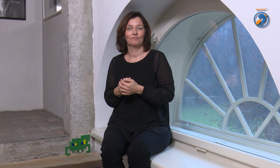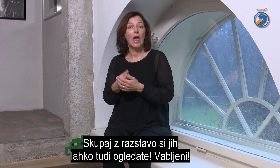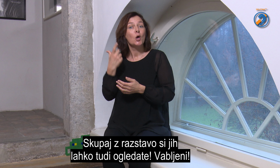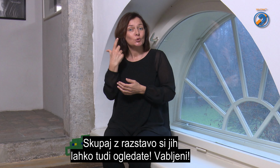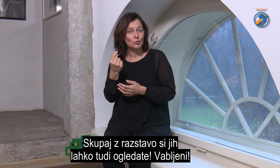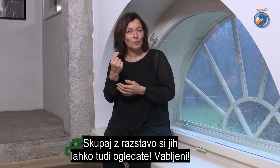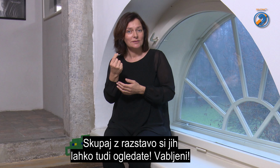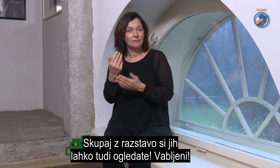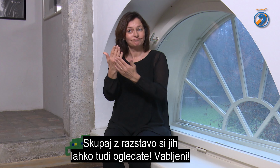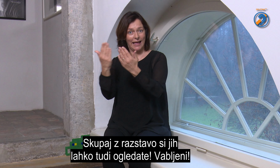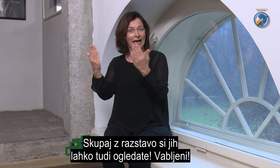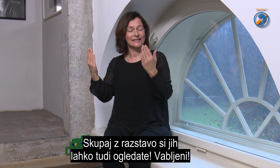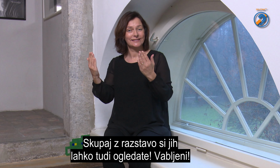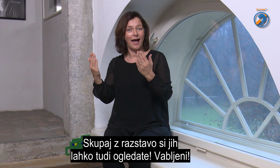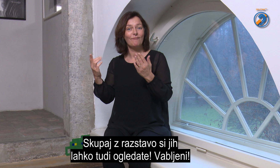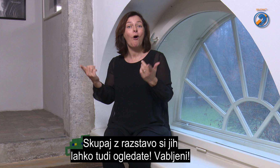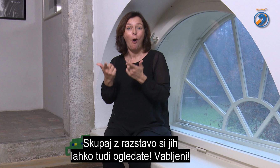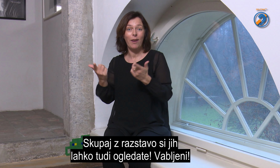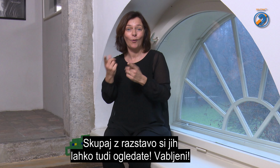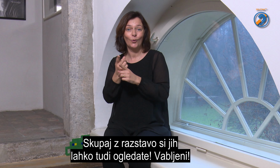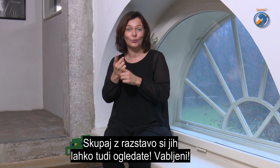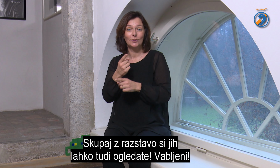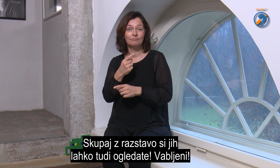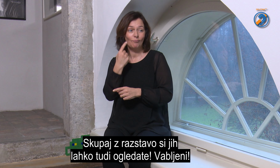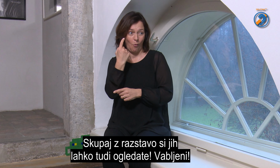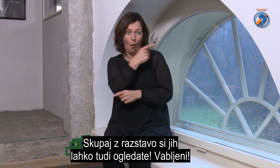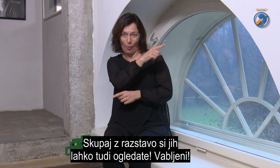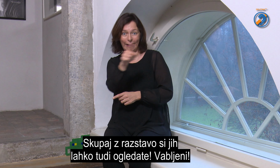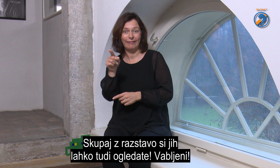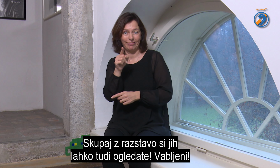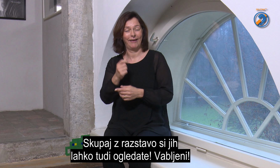Skupaj z razstavo si jih lahko tudi ogledate.